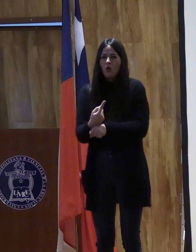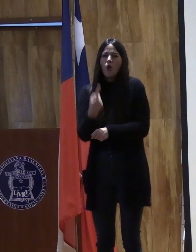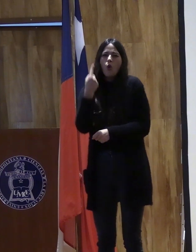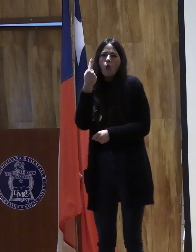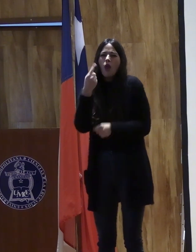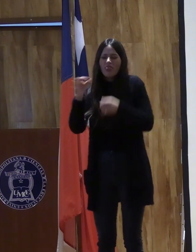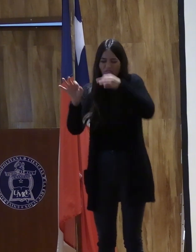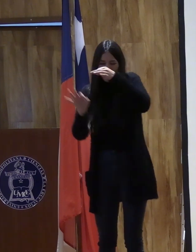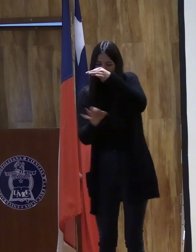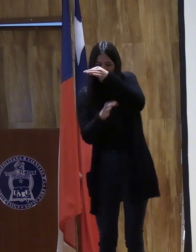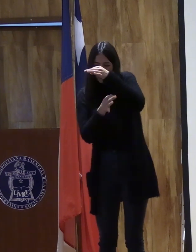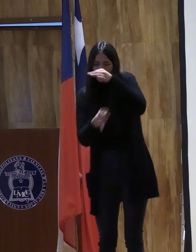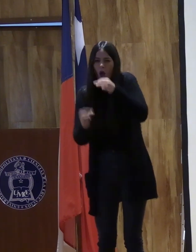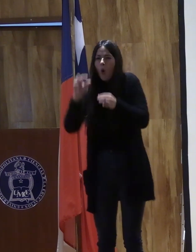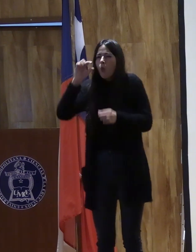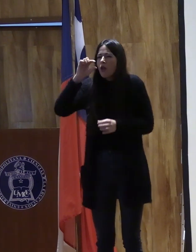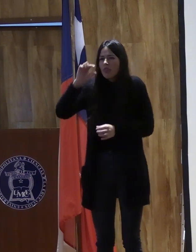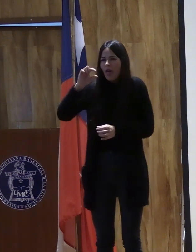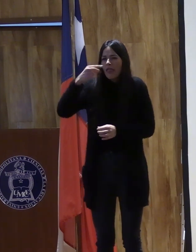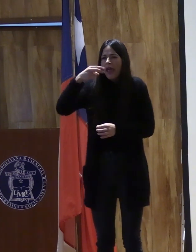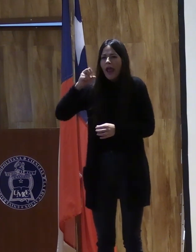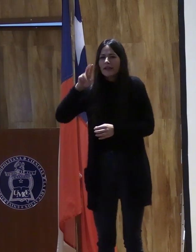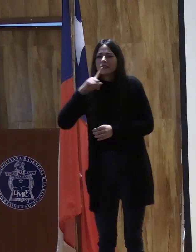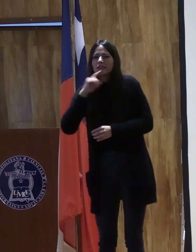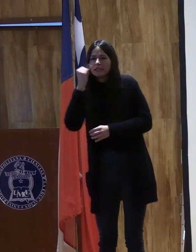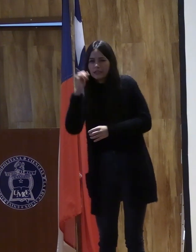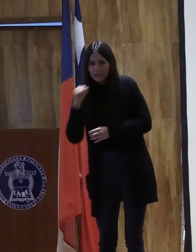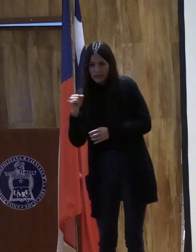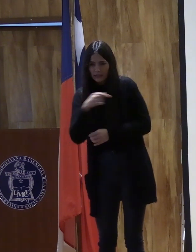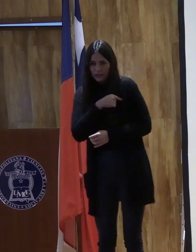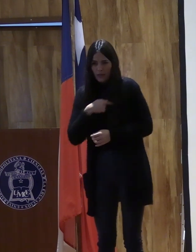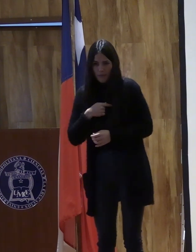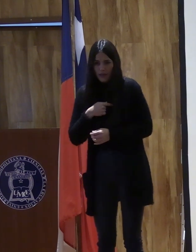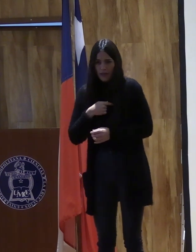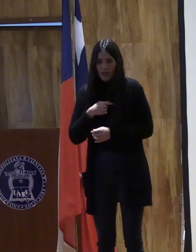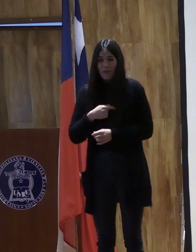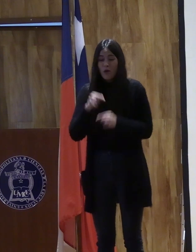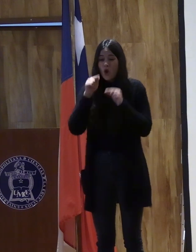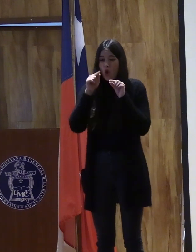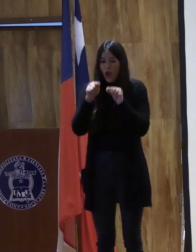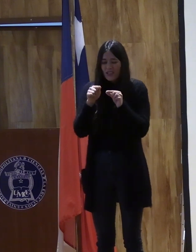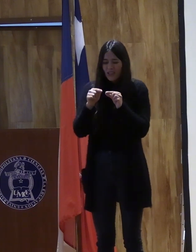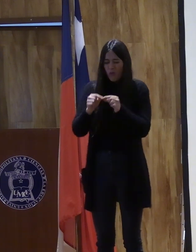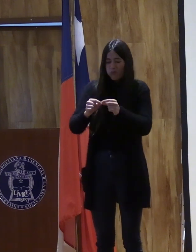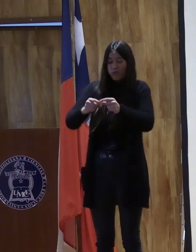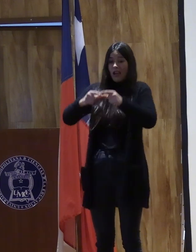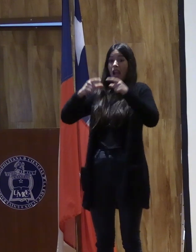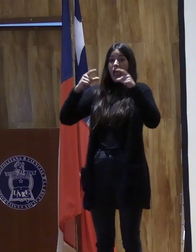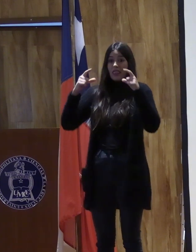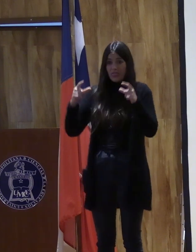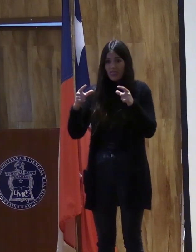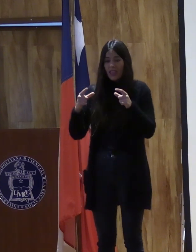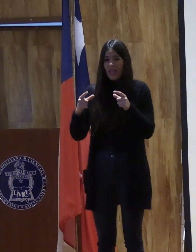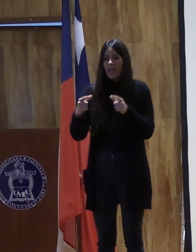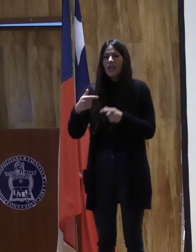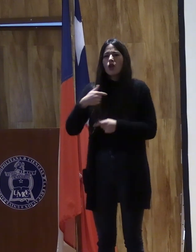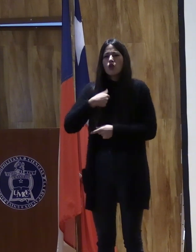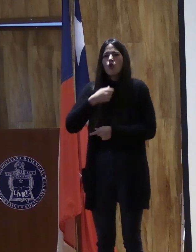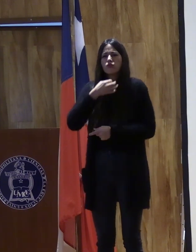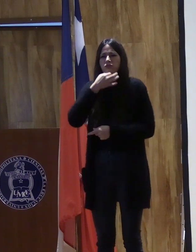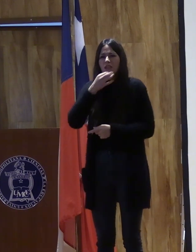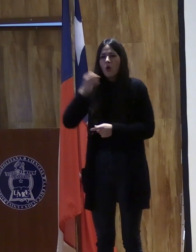la física no bastante convencional, pero es una unidad tan re grande que uno define